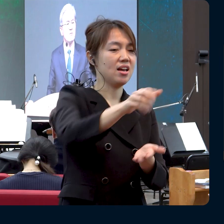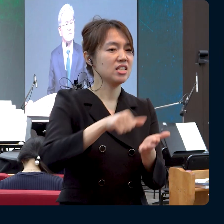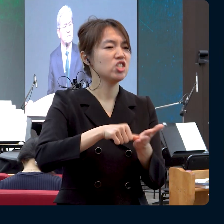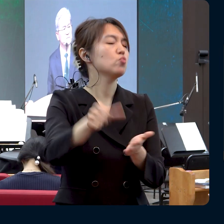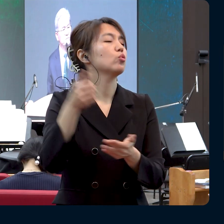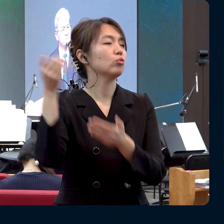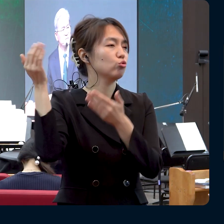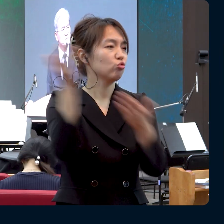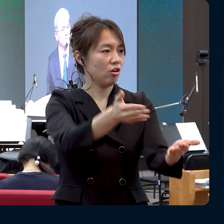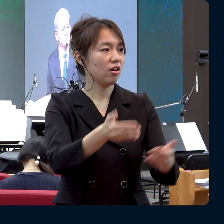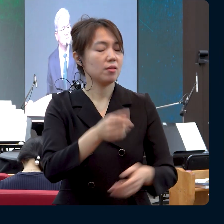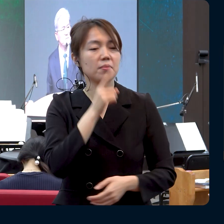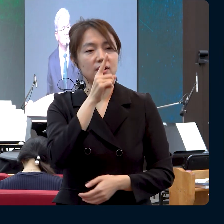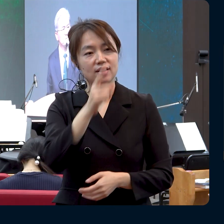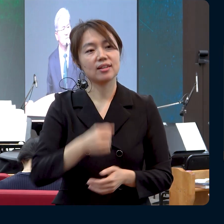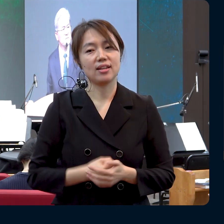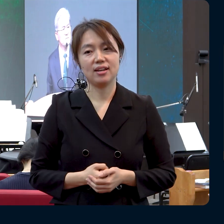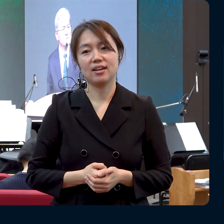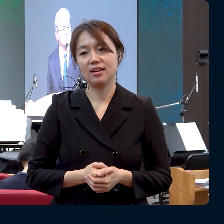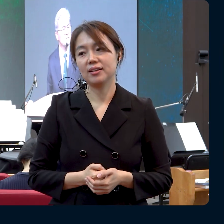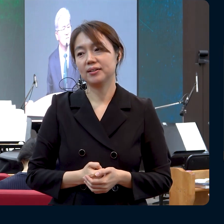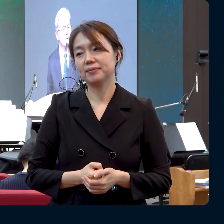쓸어버리겠다고.